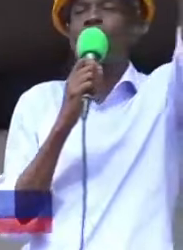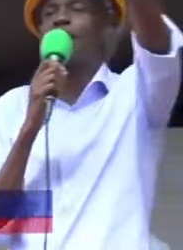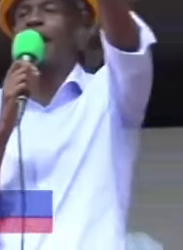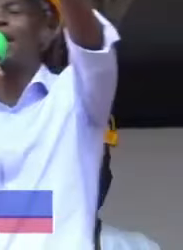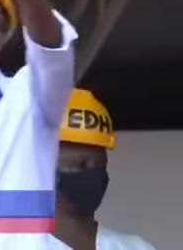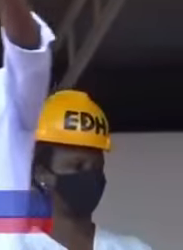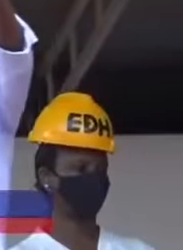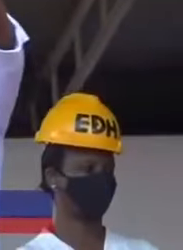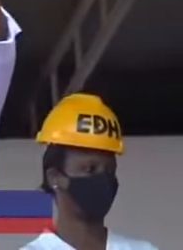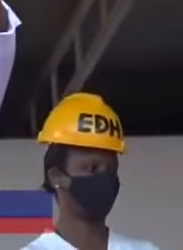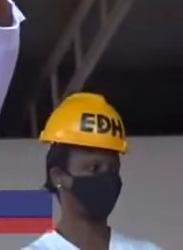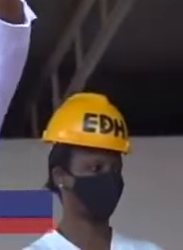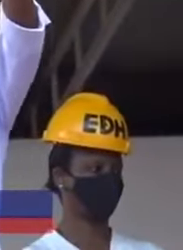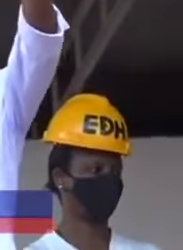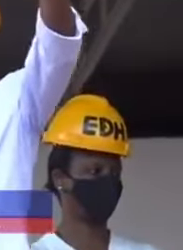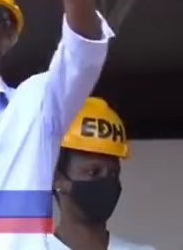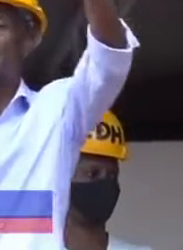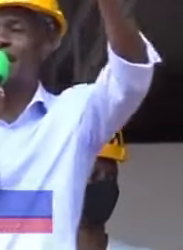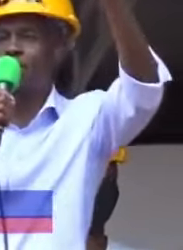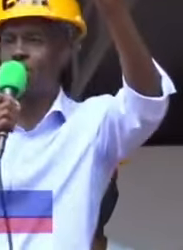L'homme déclaré carnaval